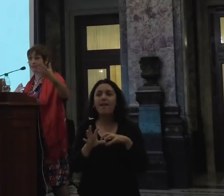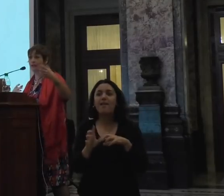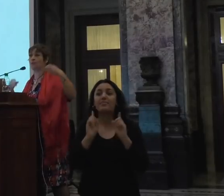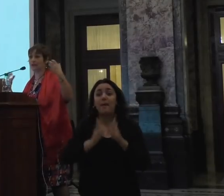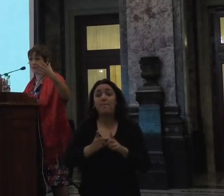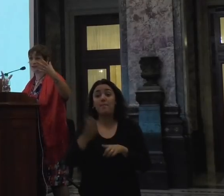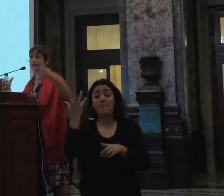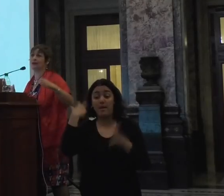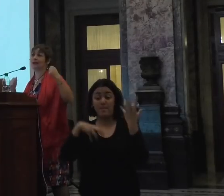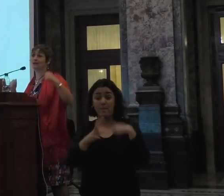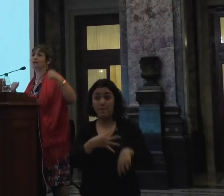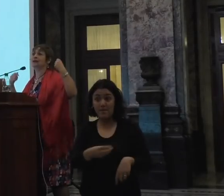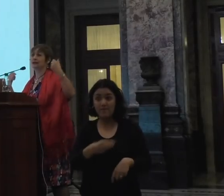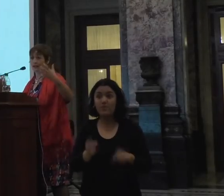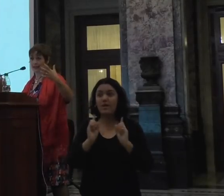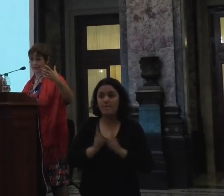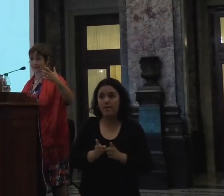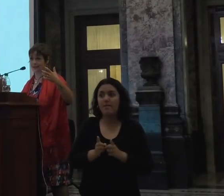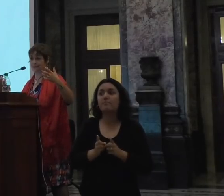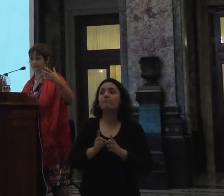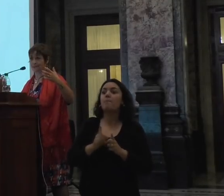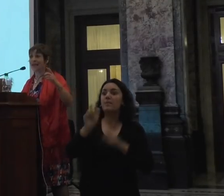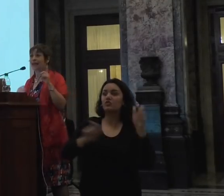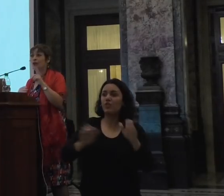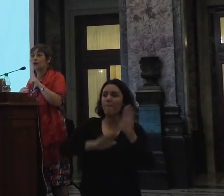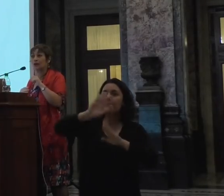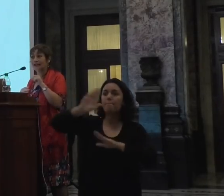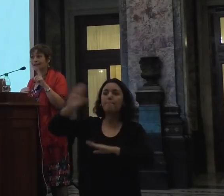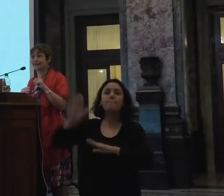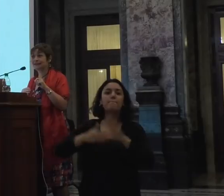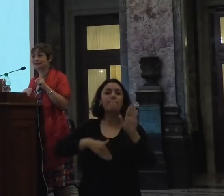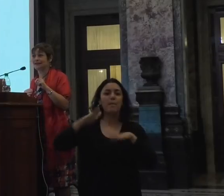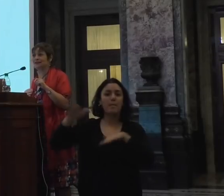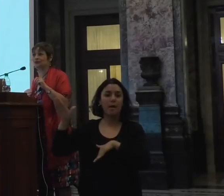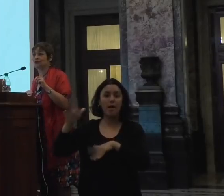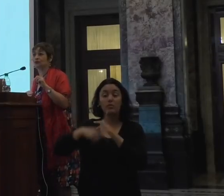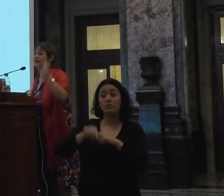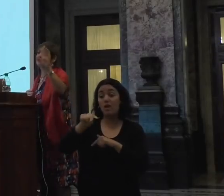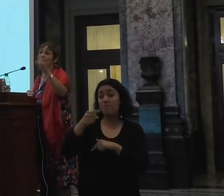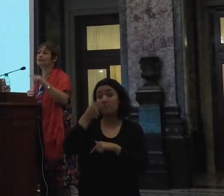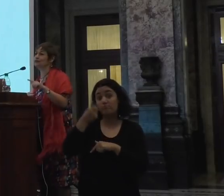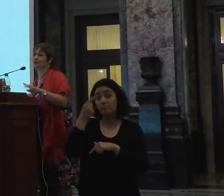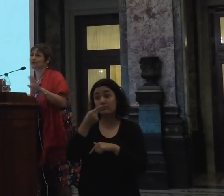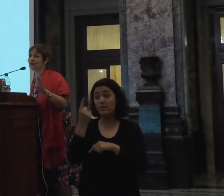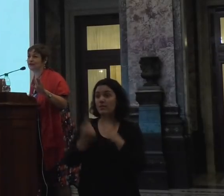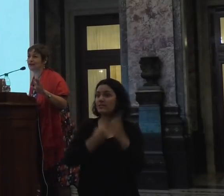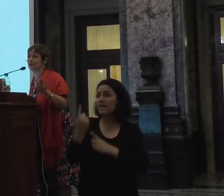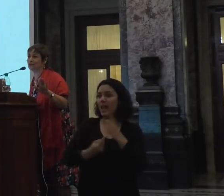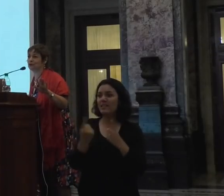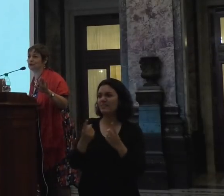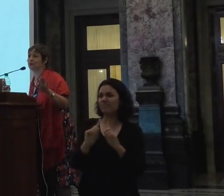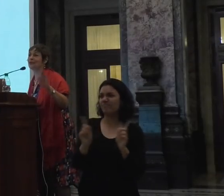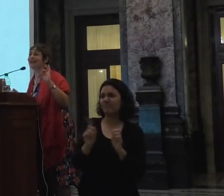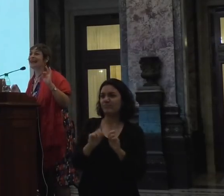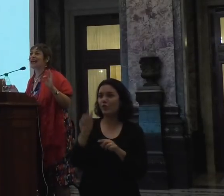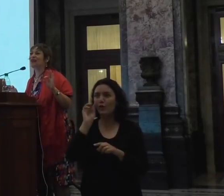dije mamífero, más levantaron la mano, etc. Lo interesante de esto, si alguien no lo ha visto, se lo enseño al final con